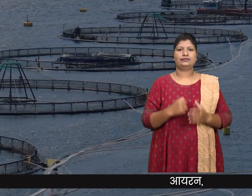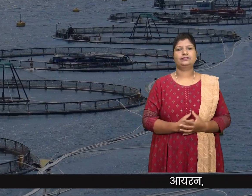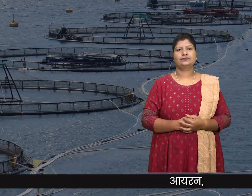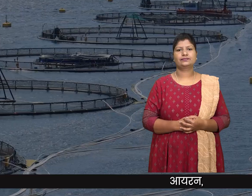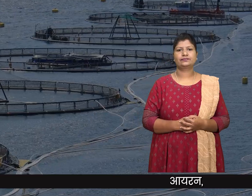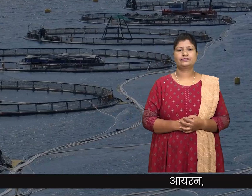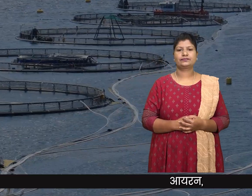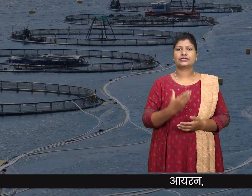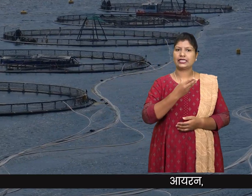आयरन,